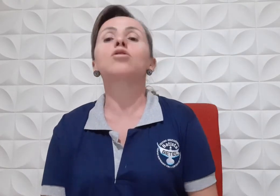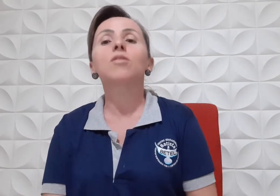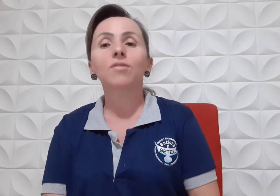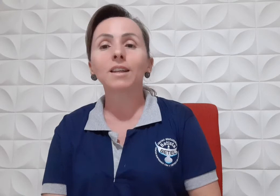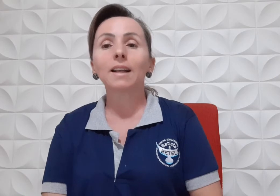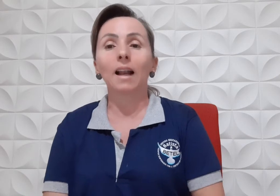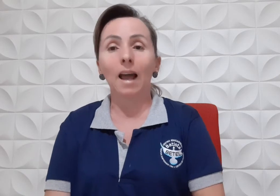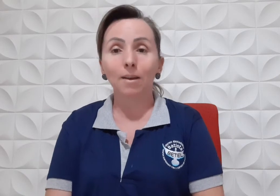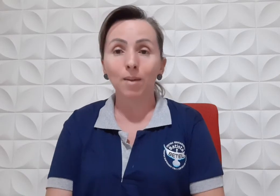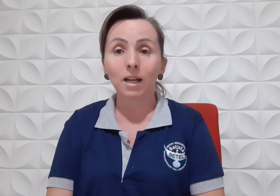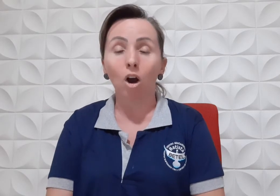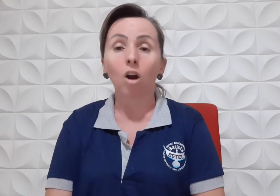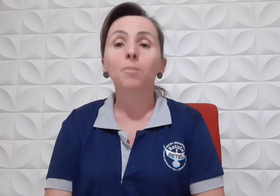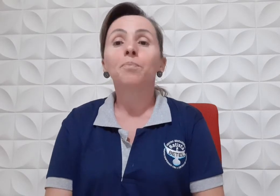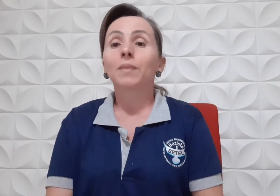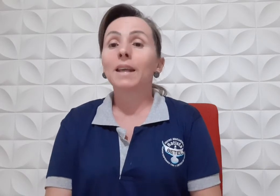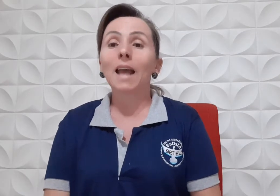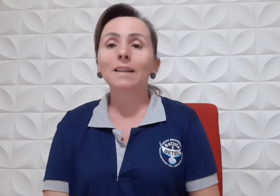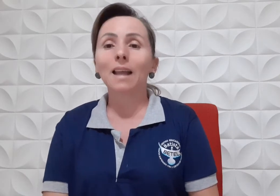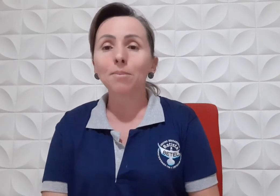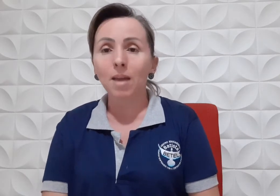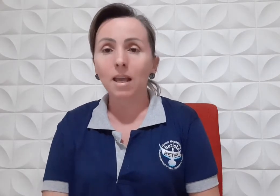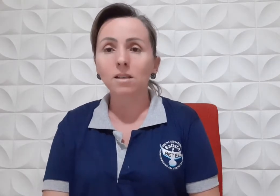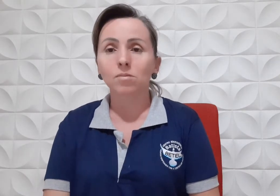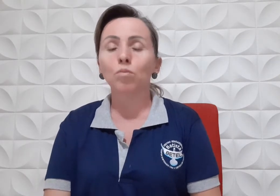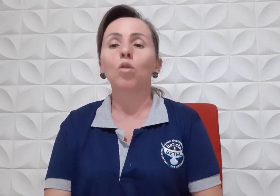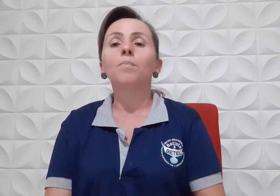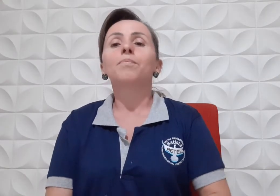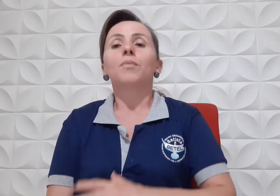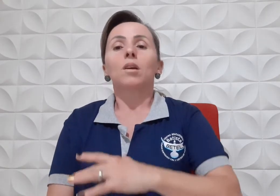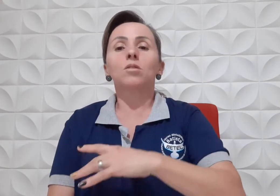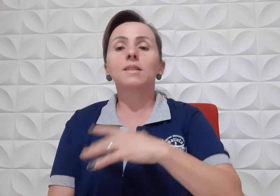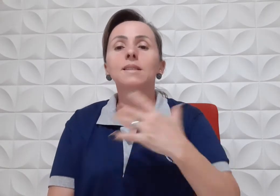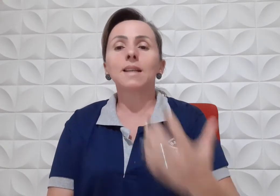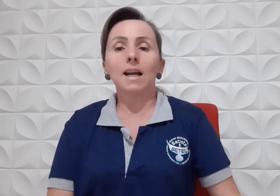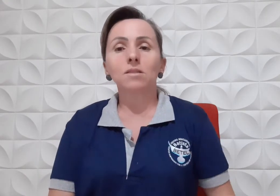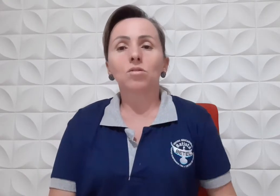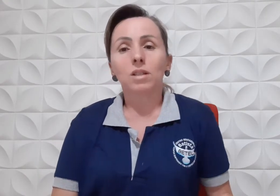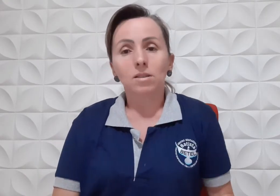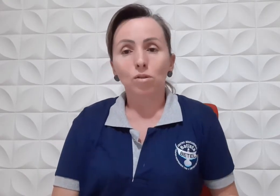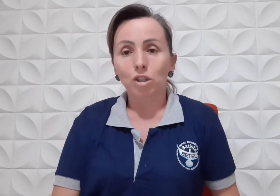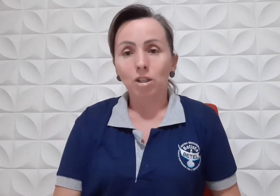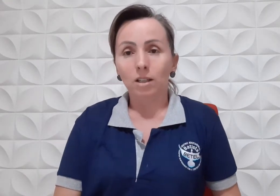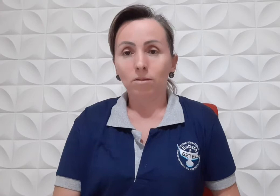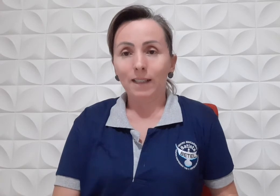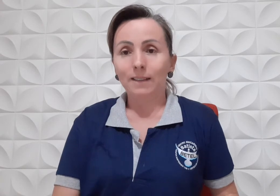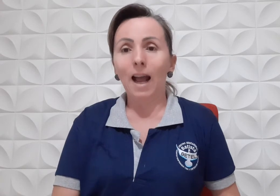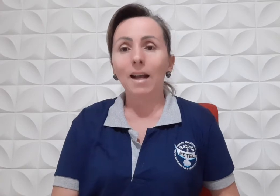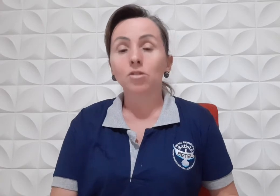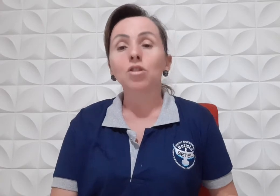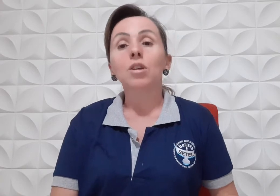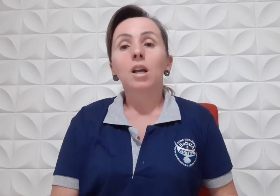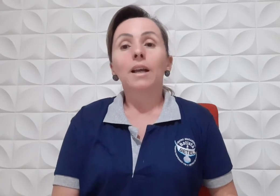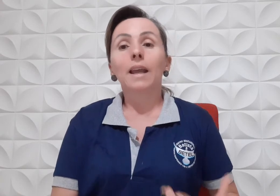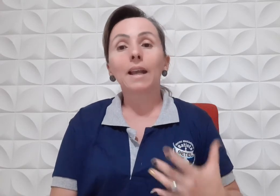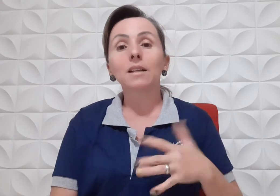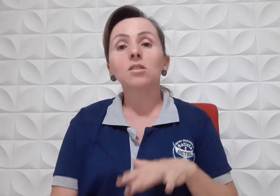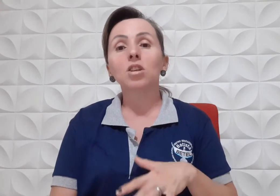de vida lá é melhor. E até mesmo os Estados Unidos hoje na atualidade, eles,